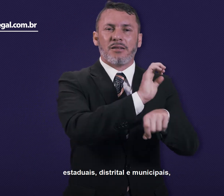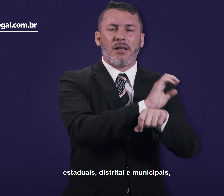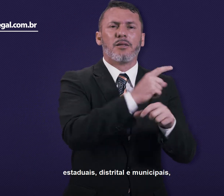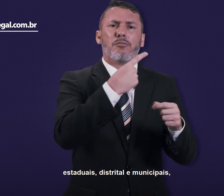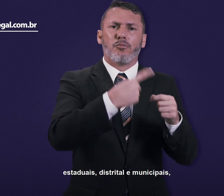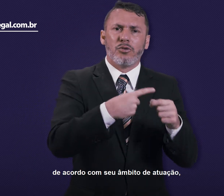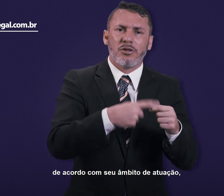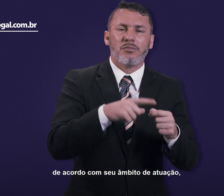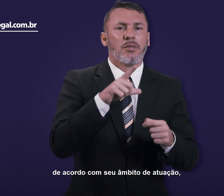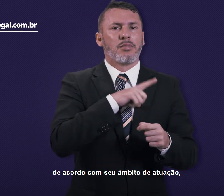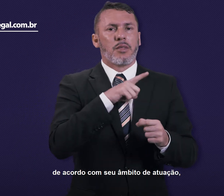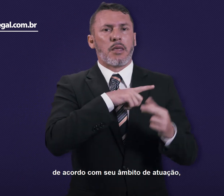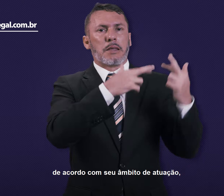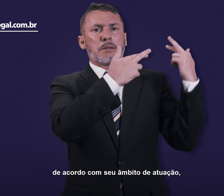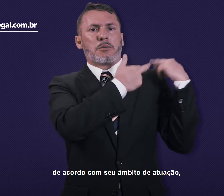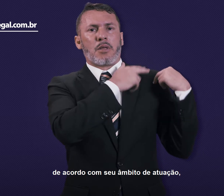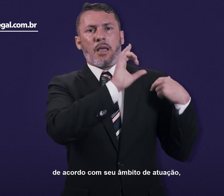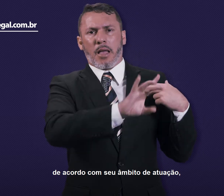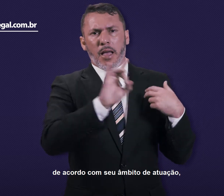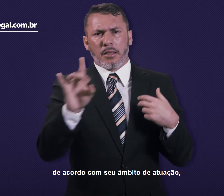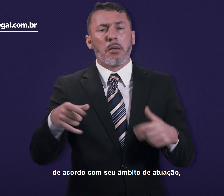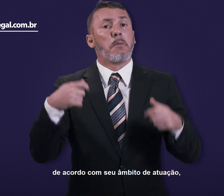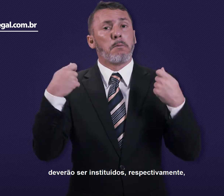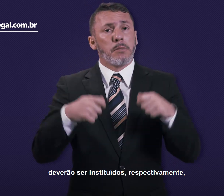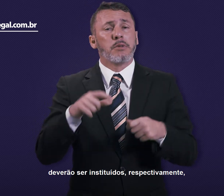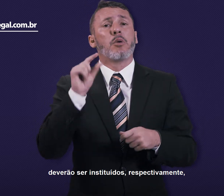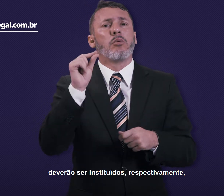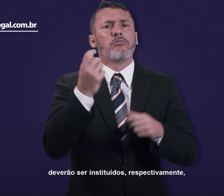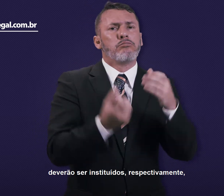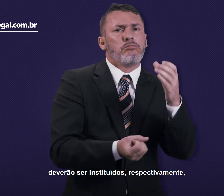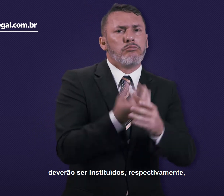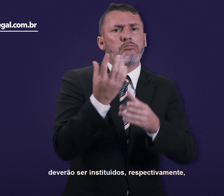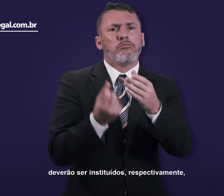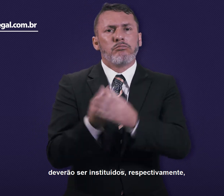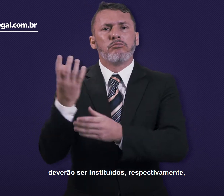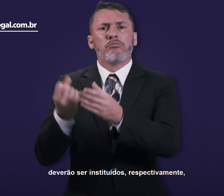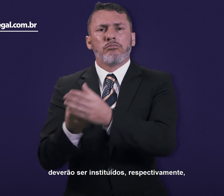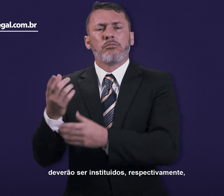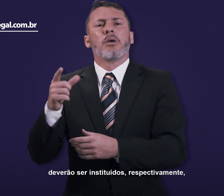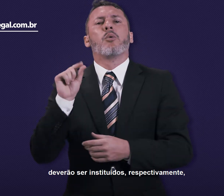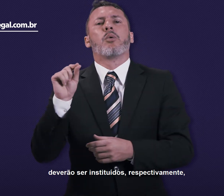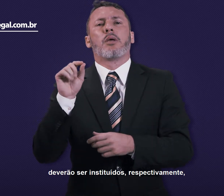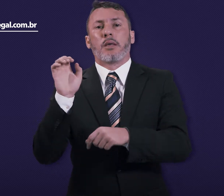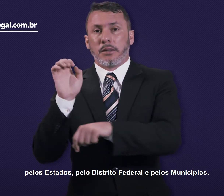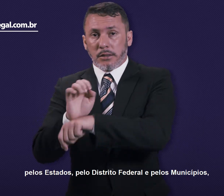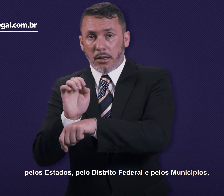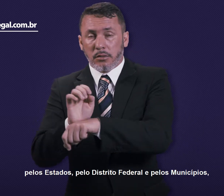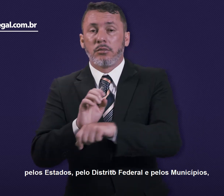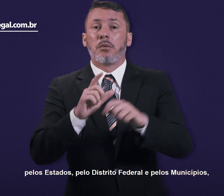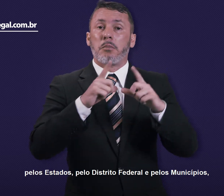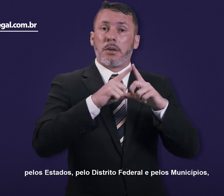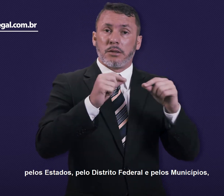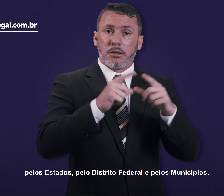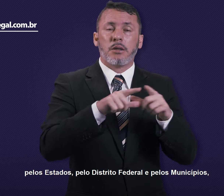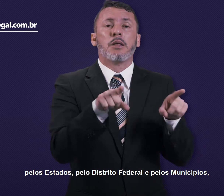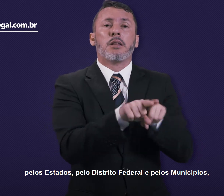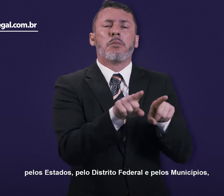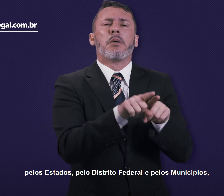e municipais, de acordo com seu âmbito de atuação, deverão ser instituídos, respectivamente, pelos